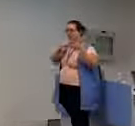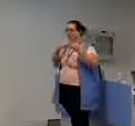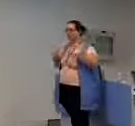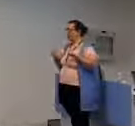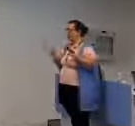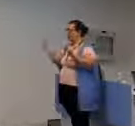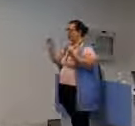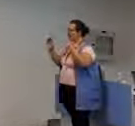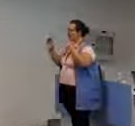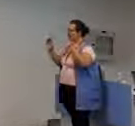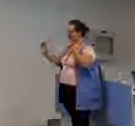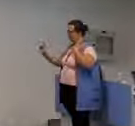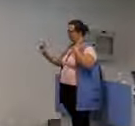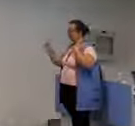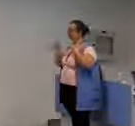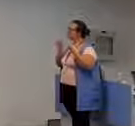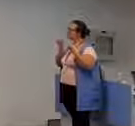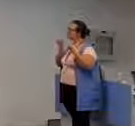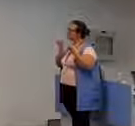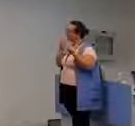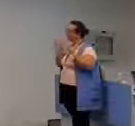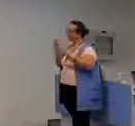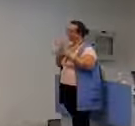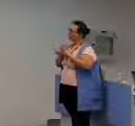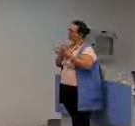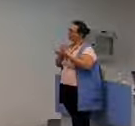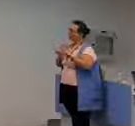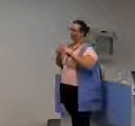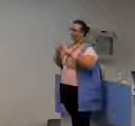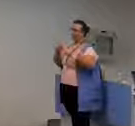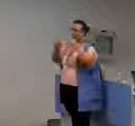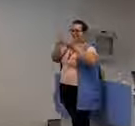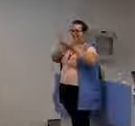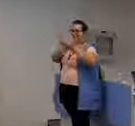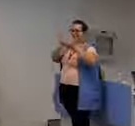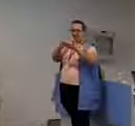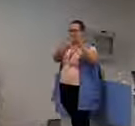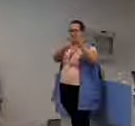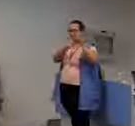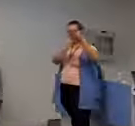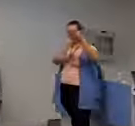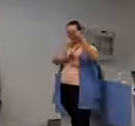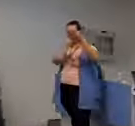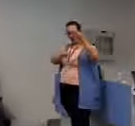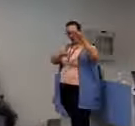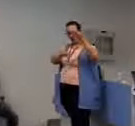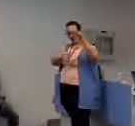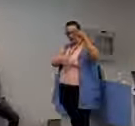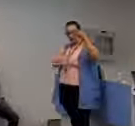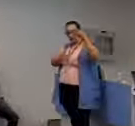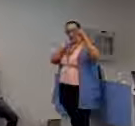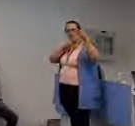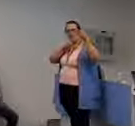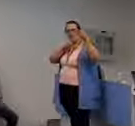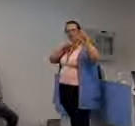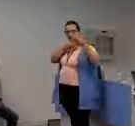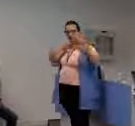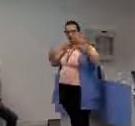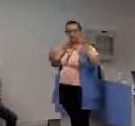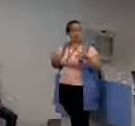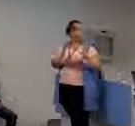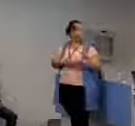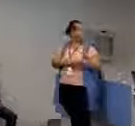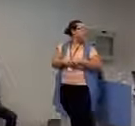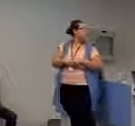cliente das informações de preenchimento de legenda automática e também das informações principais aqui relativas ao passo da tira,